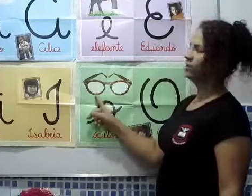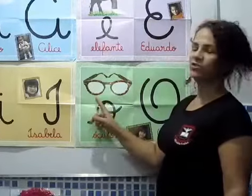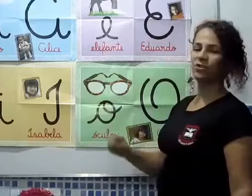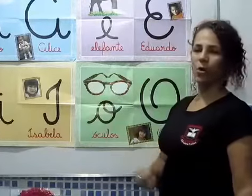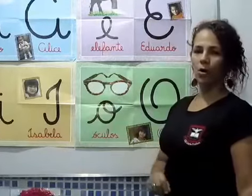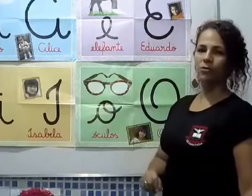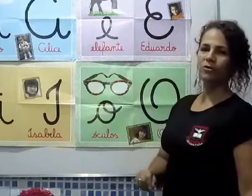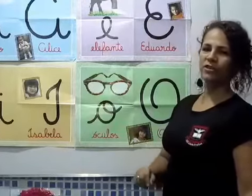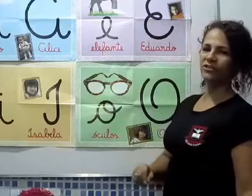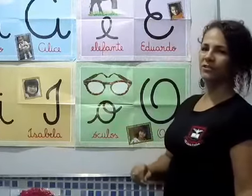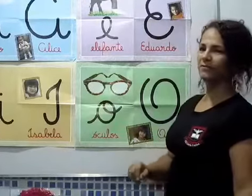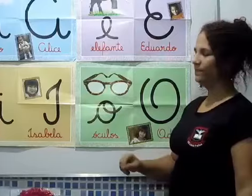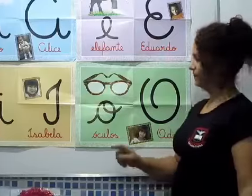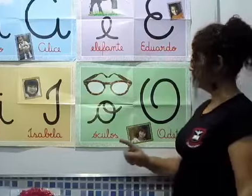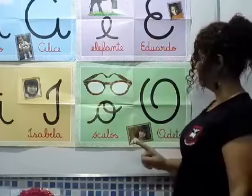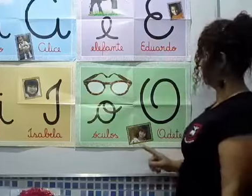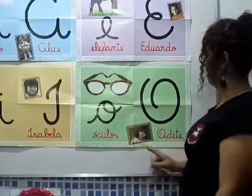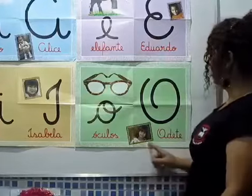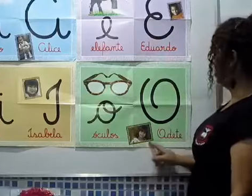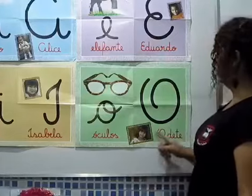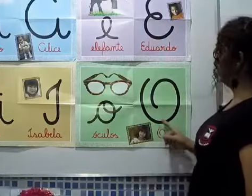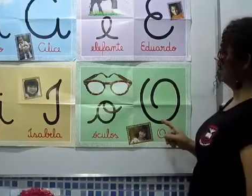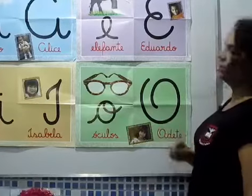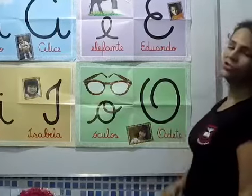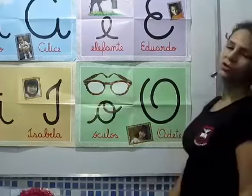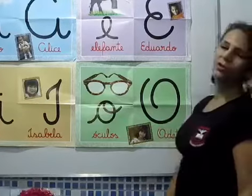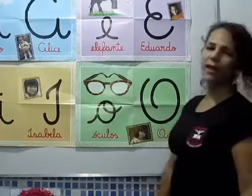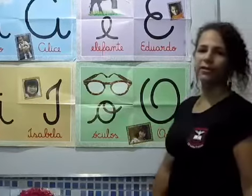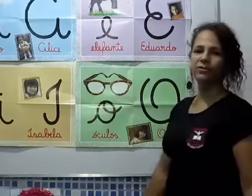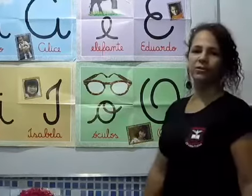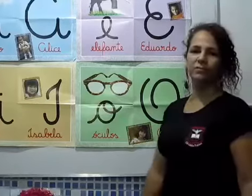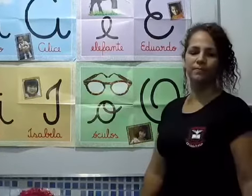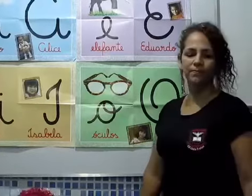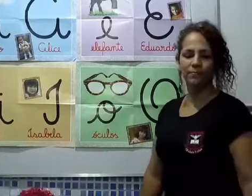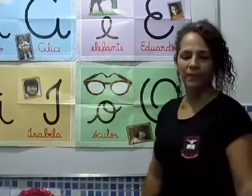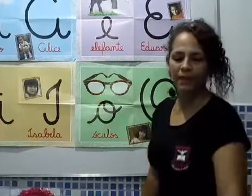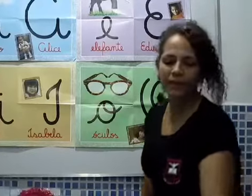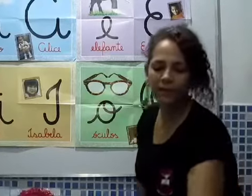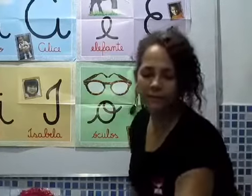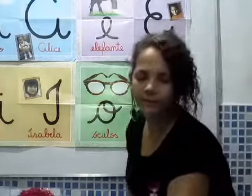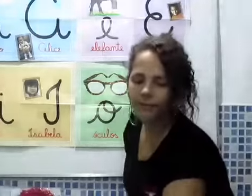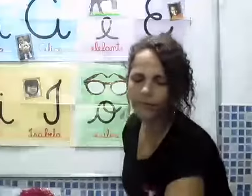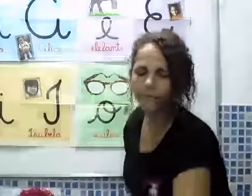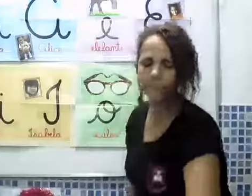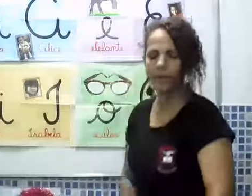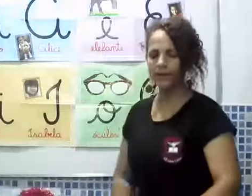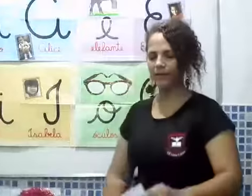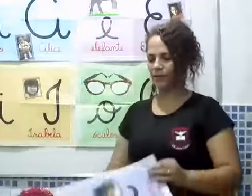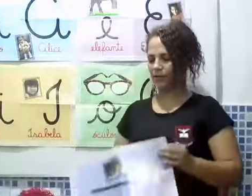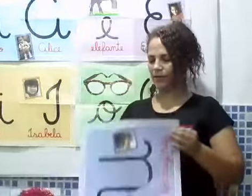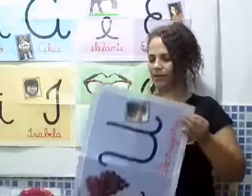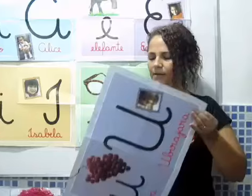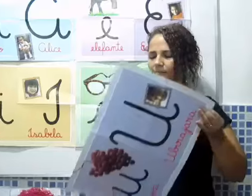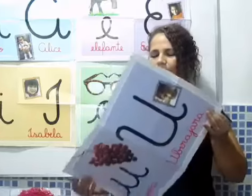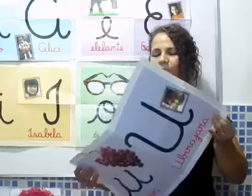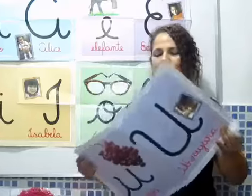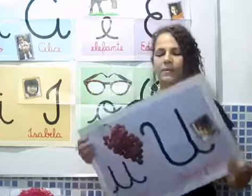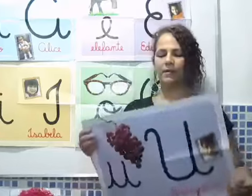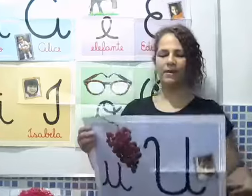de óculos e O de olhete. E também, olha aqui,